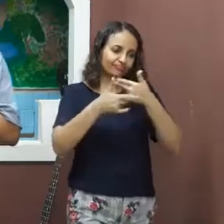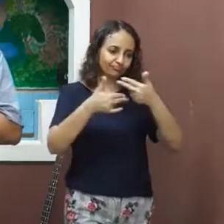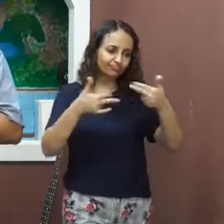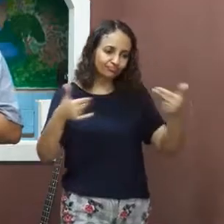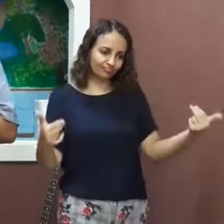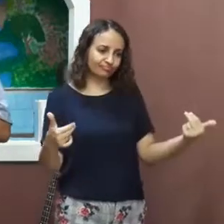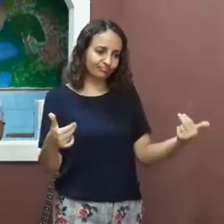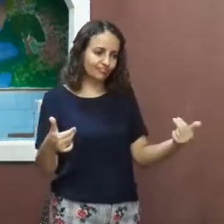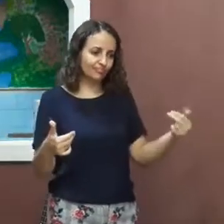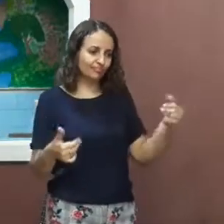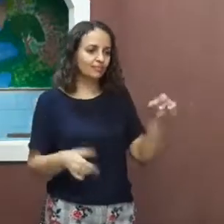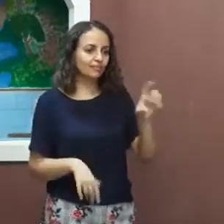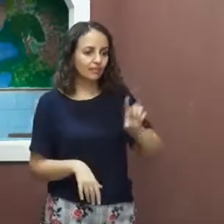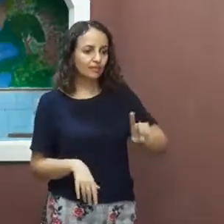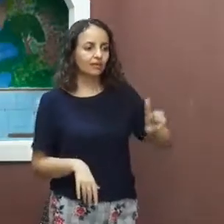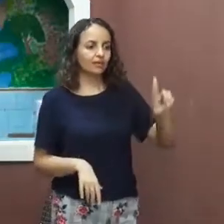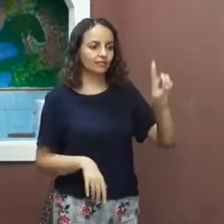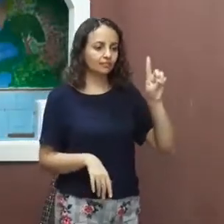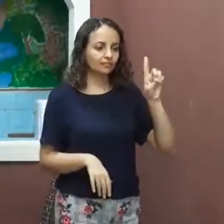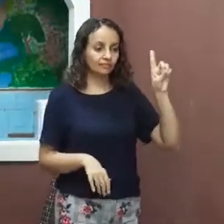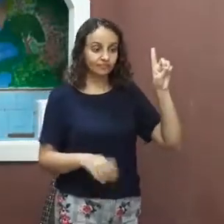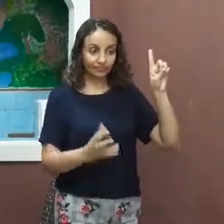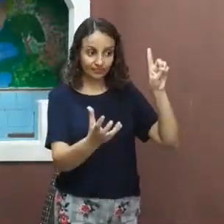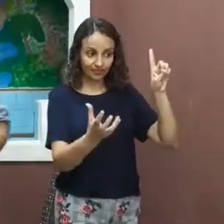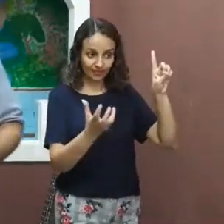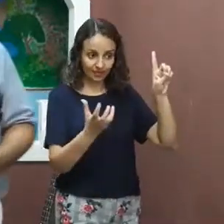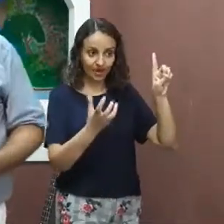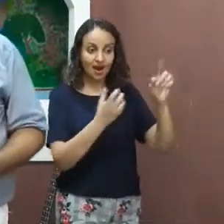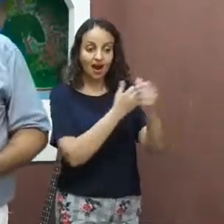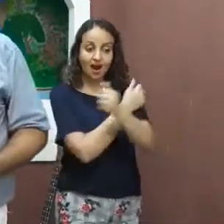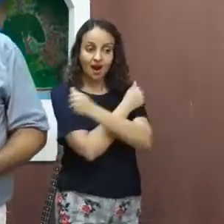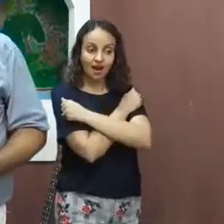maneiras. Deus quer te abraçar.